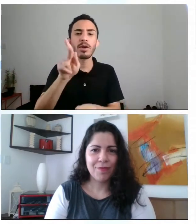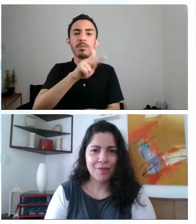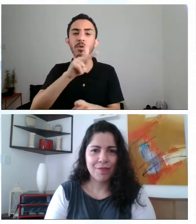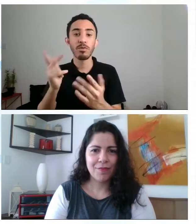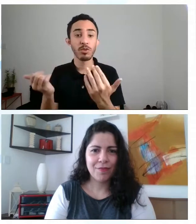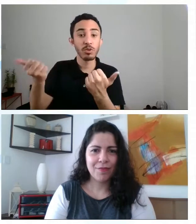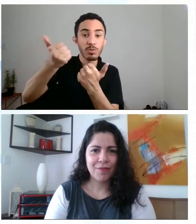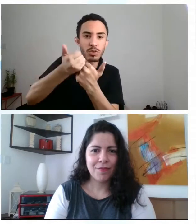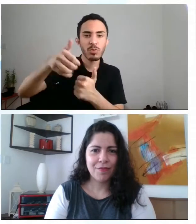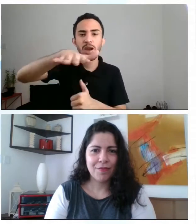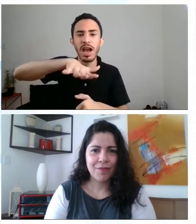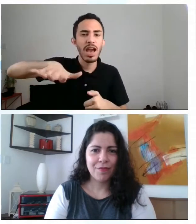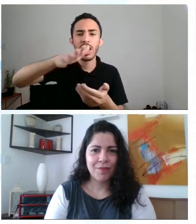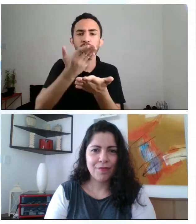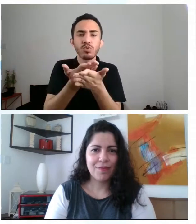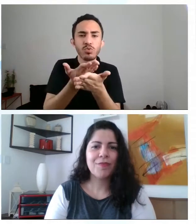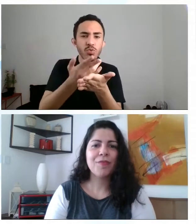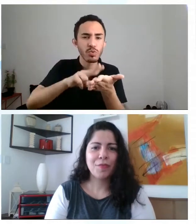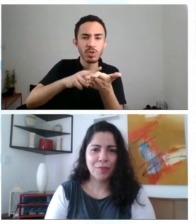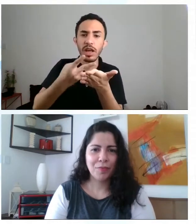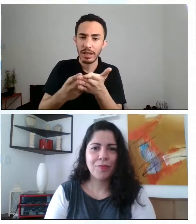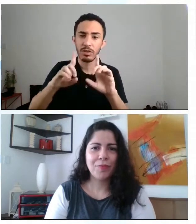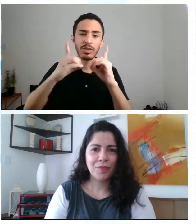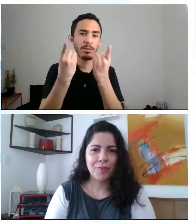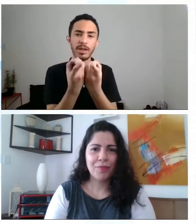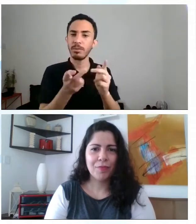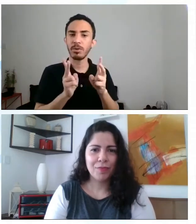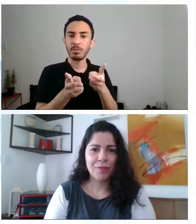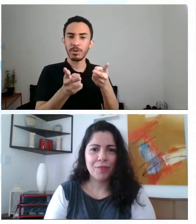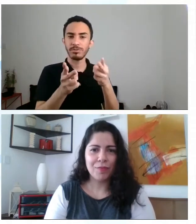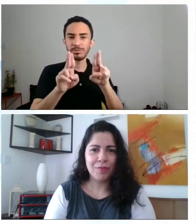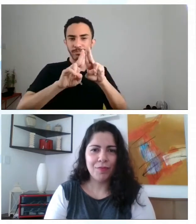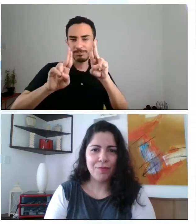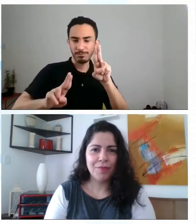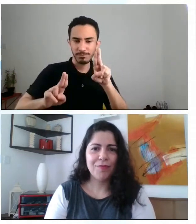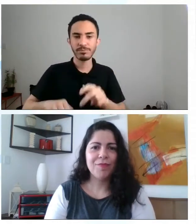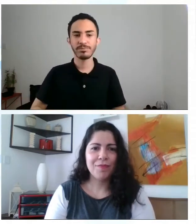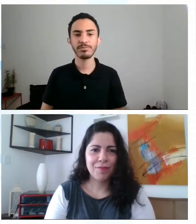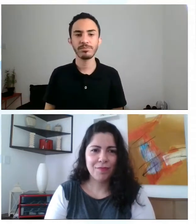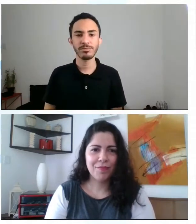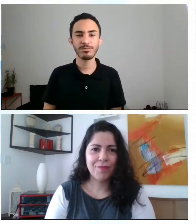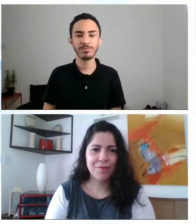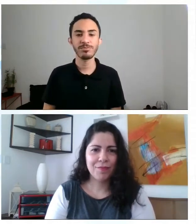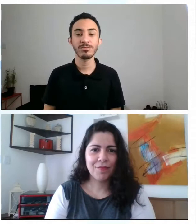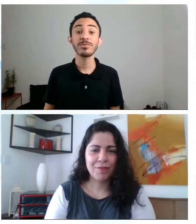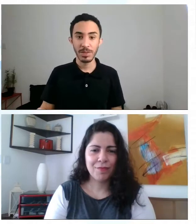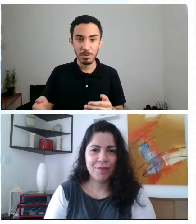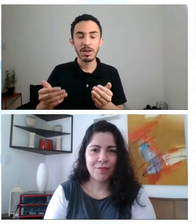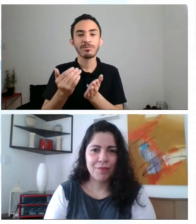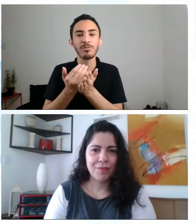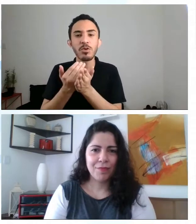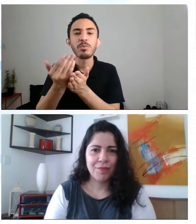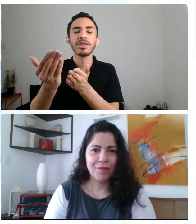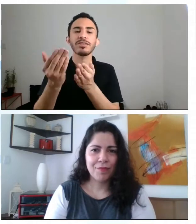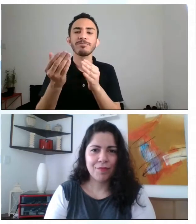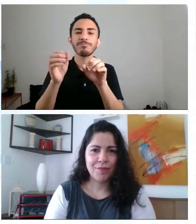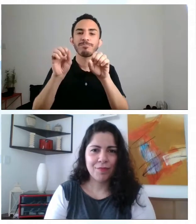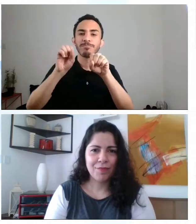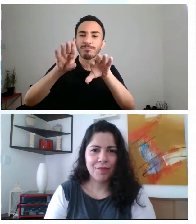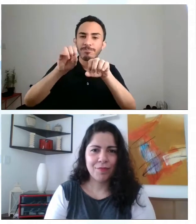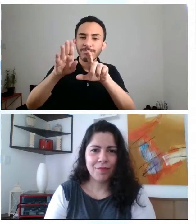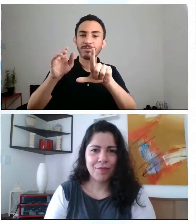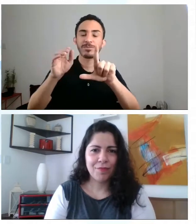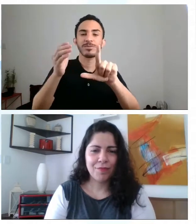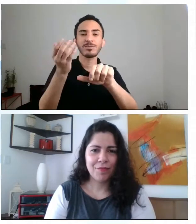de estudos da tradução no mesmo departamento, ministrando aulas para as turmas de bacharelado em